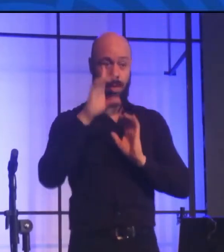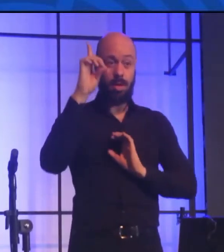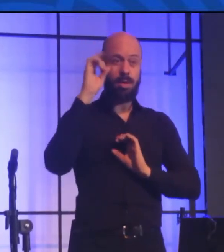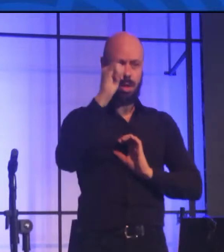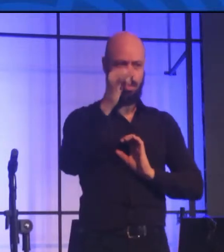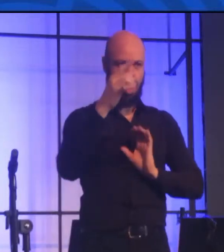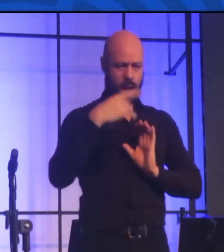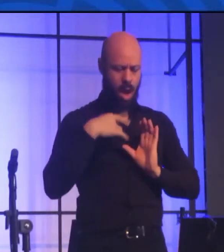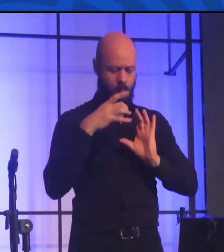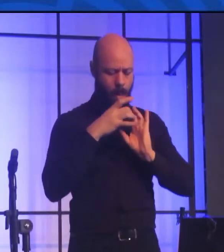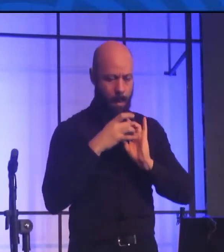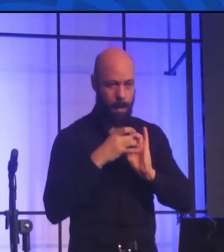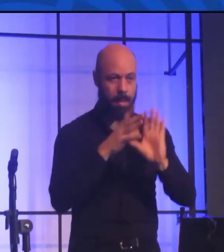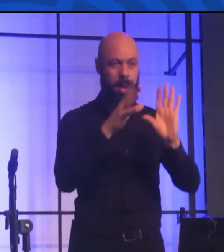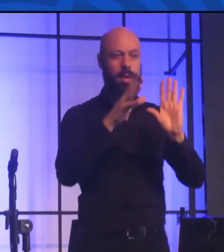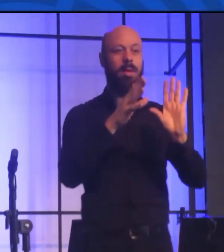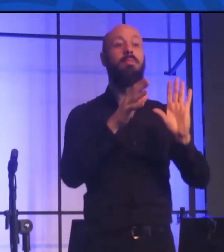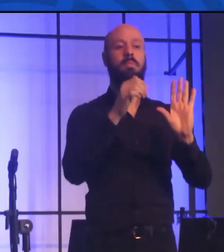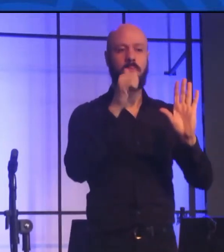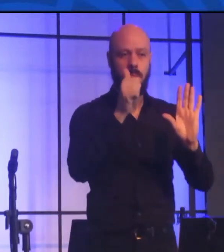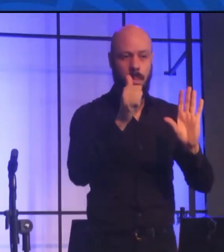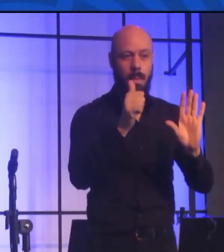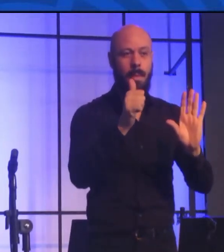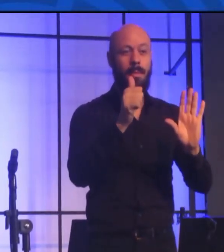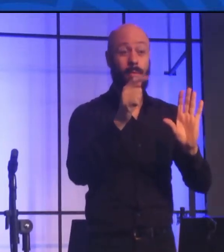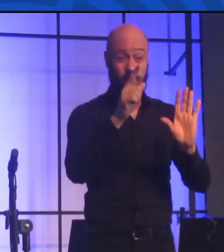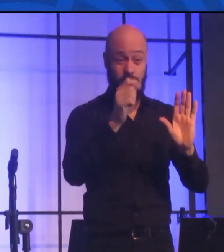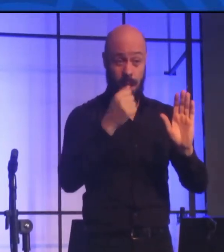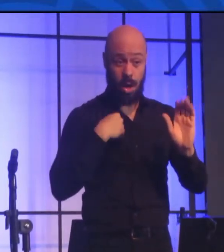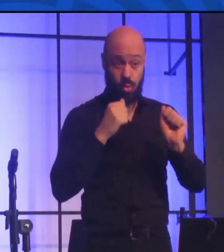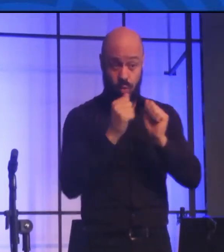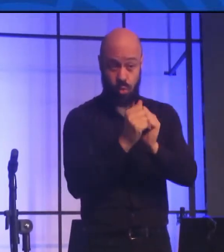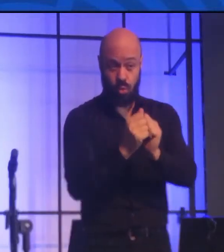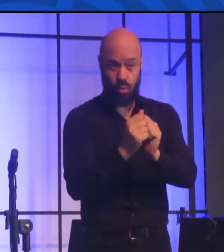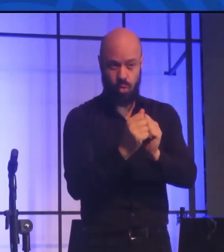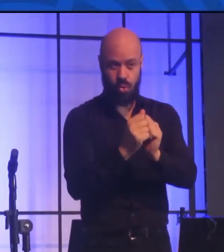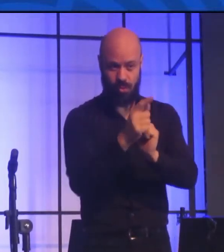você. E como eu disse no começo,